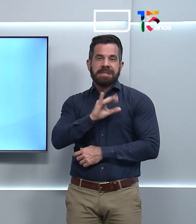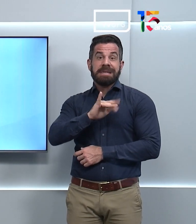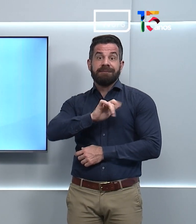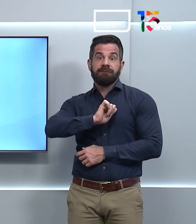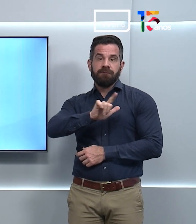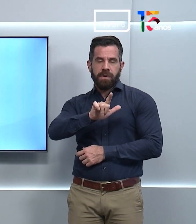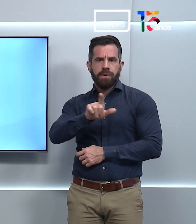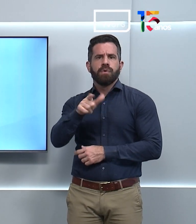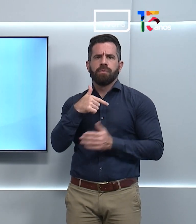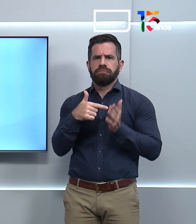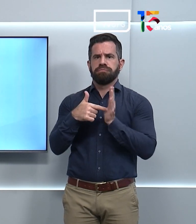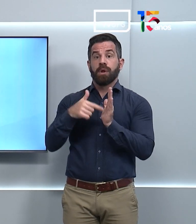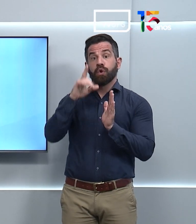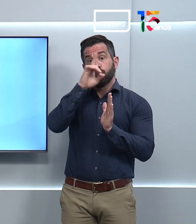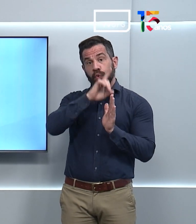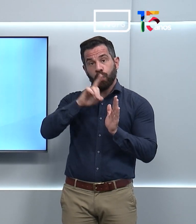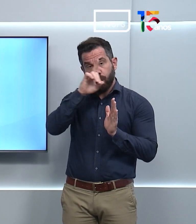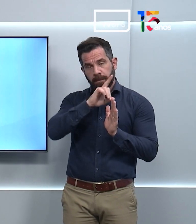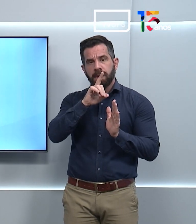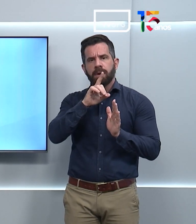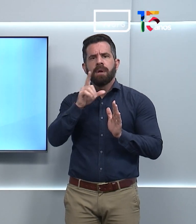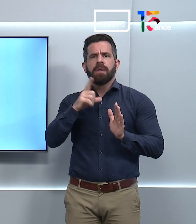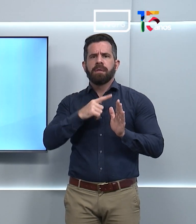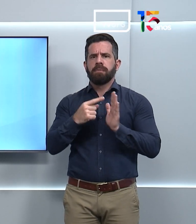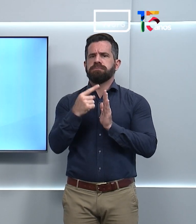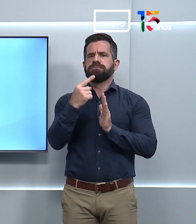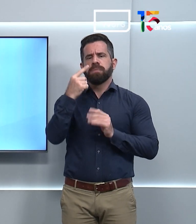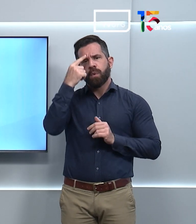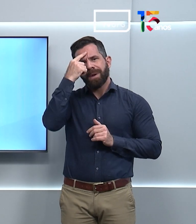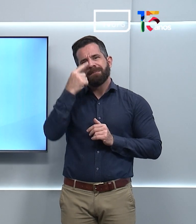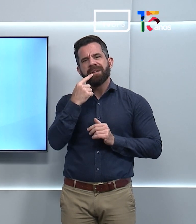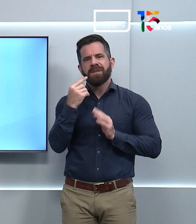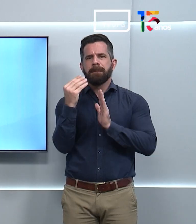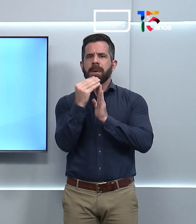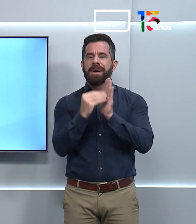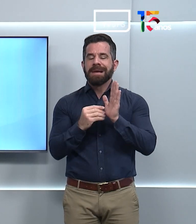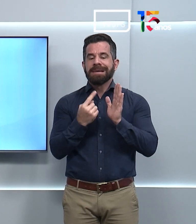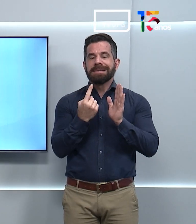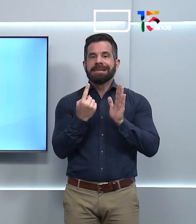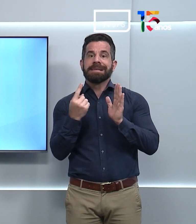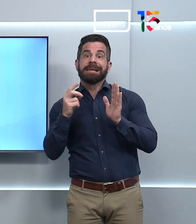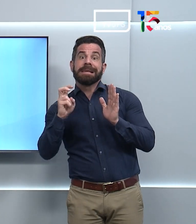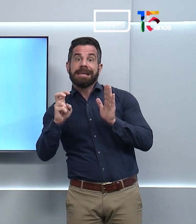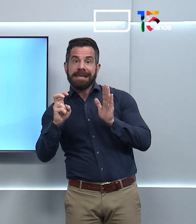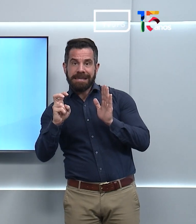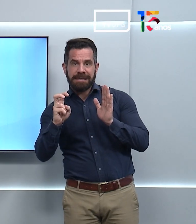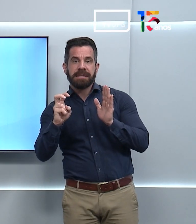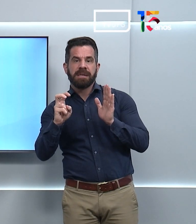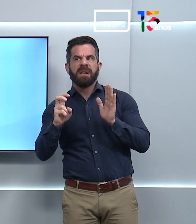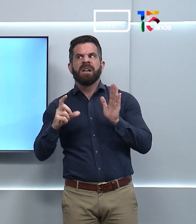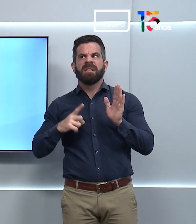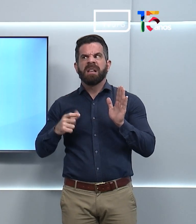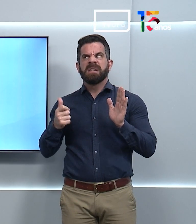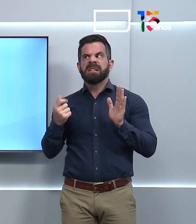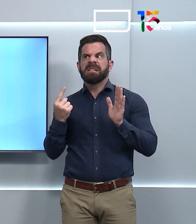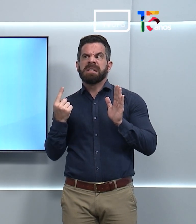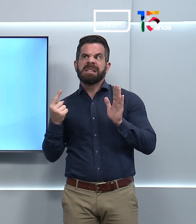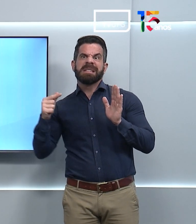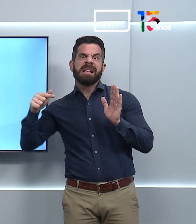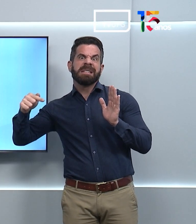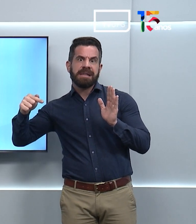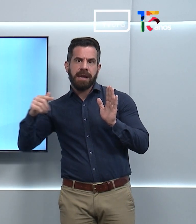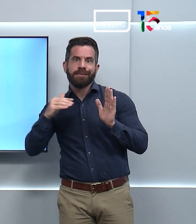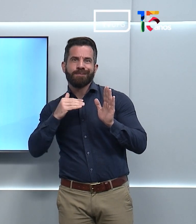um perfil de 115 das 117 pessoas que foram mortas naquela operação